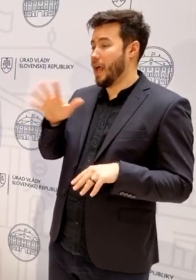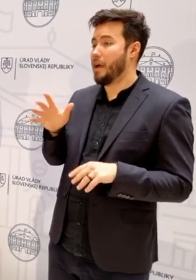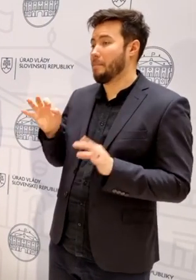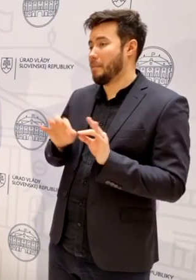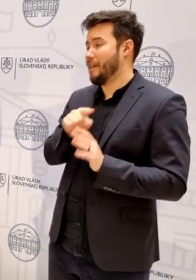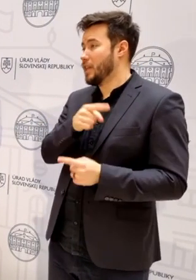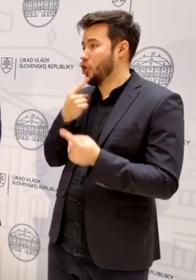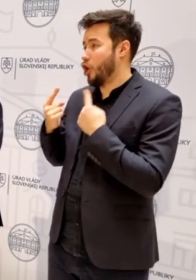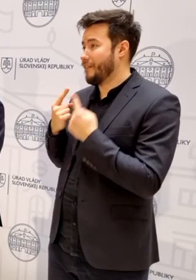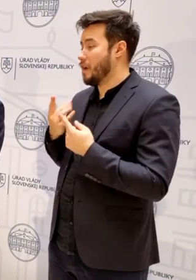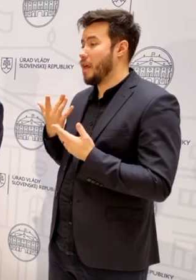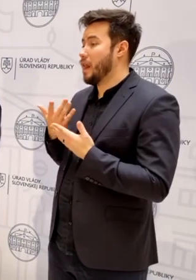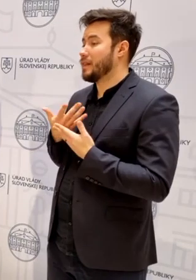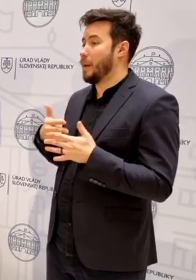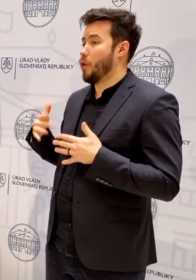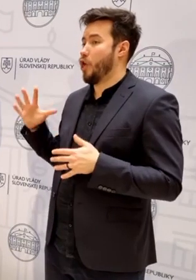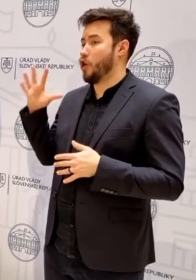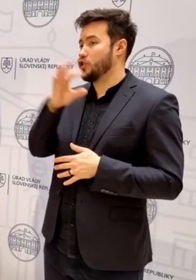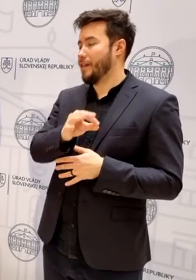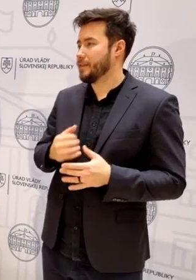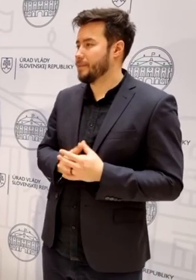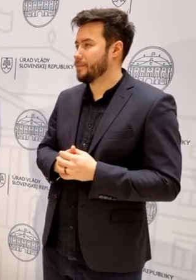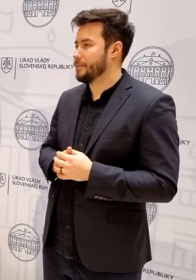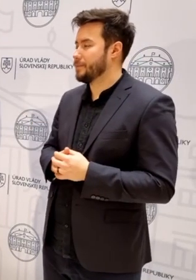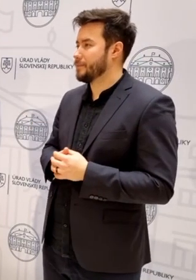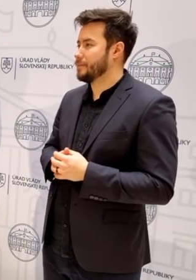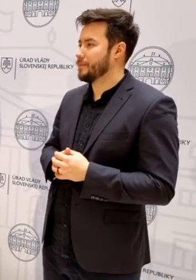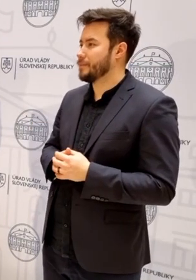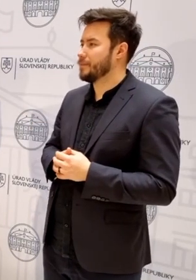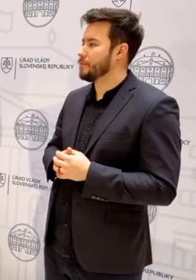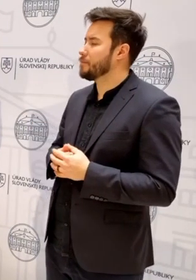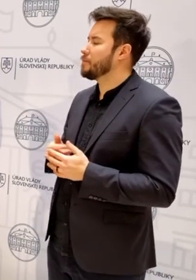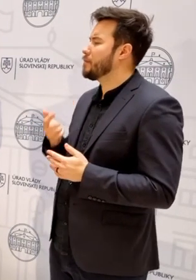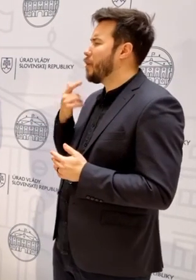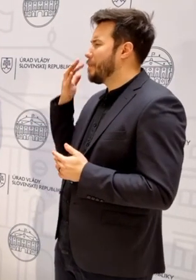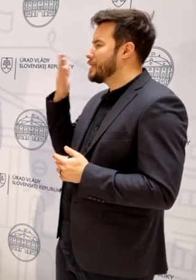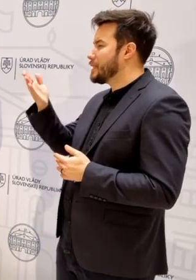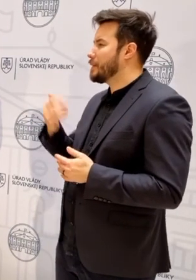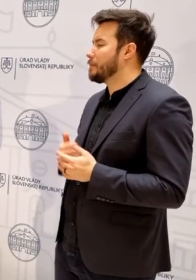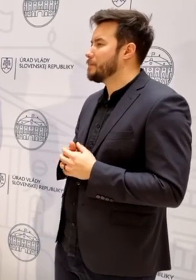Prečo? No myslíte, nikto v akom zmysle?